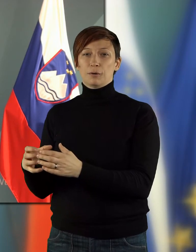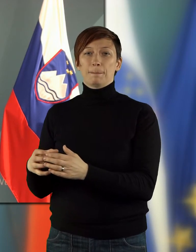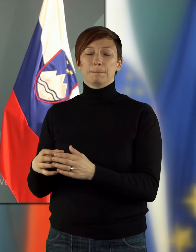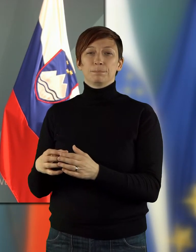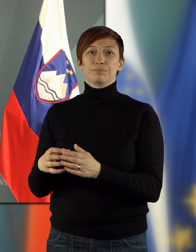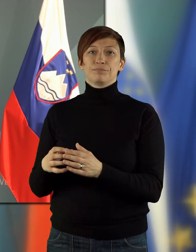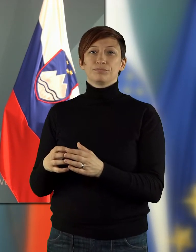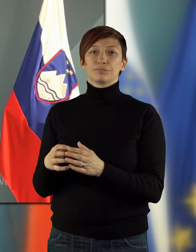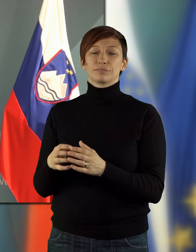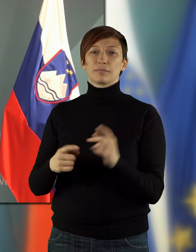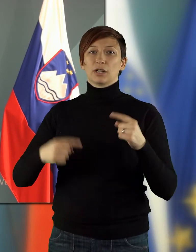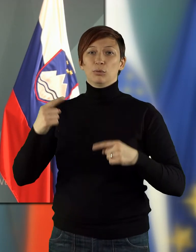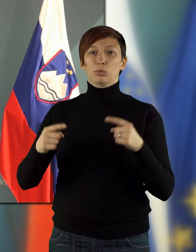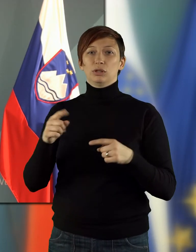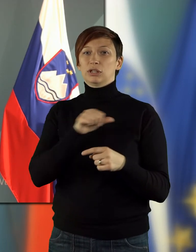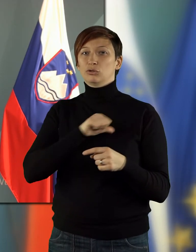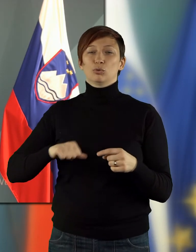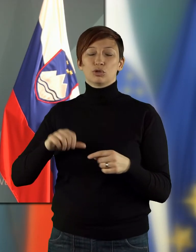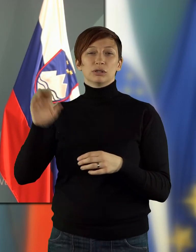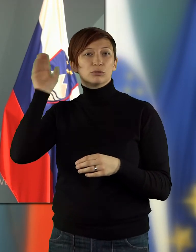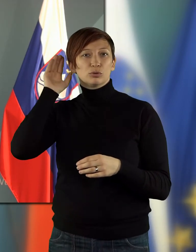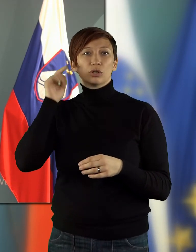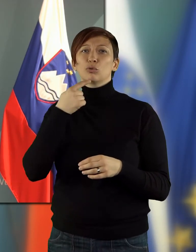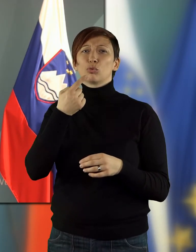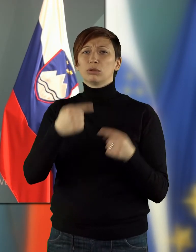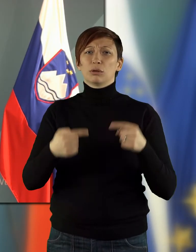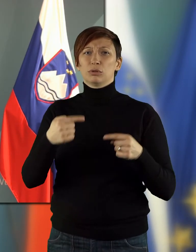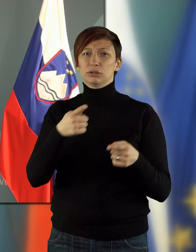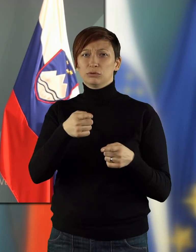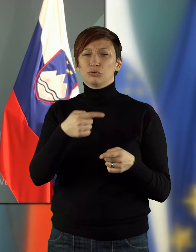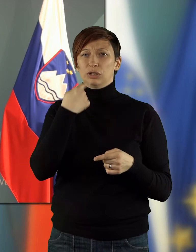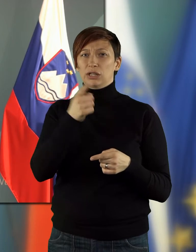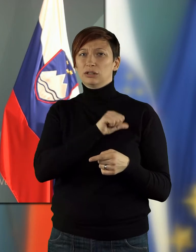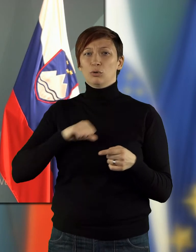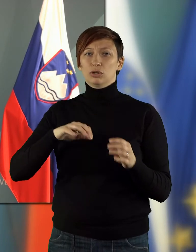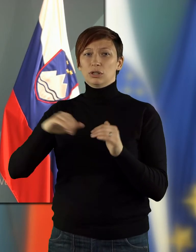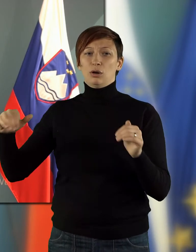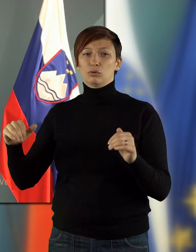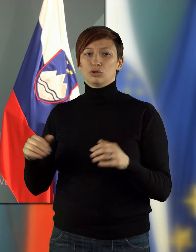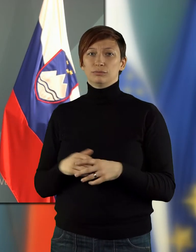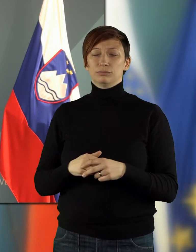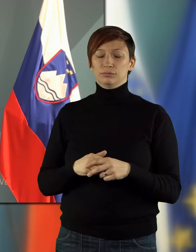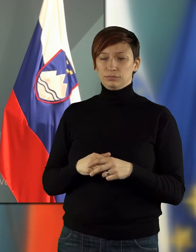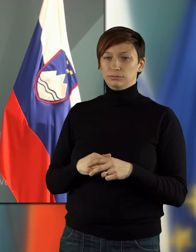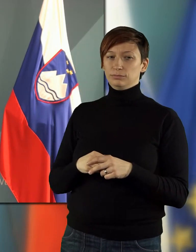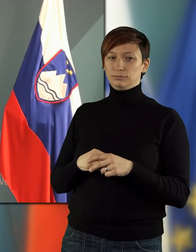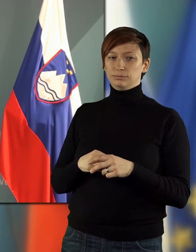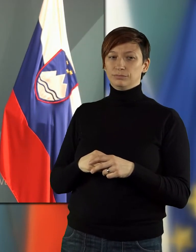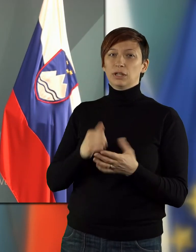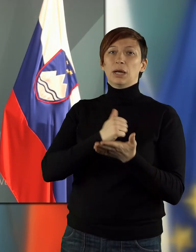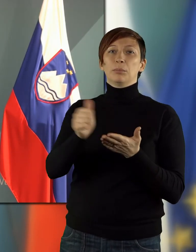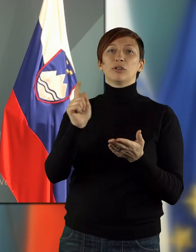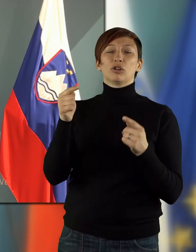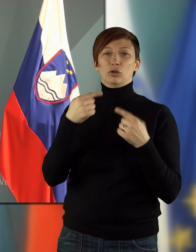vojsko. Pa da politika tega ni hotela slišati. Kdo je bila ta politika? Ste bili to vi?